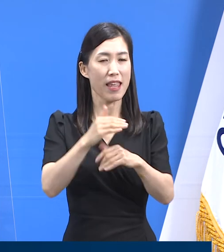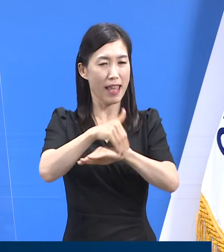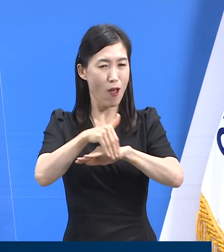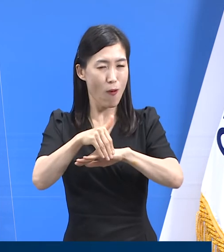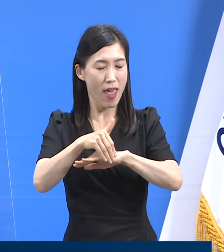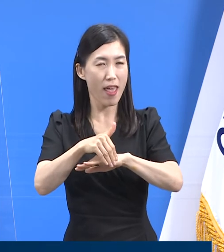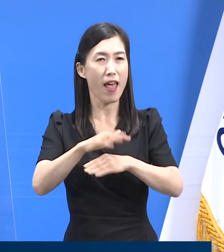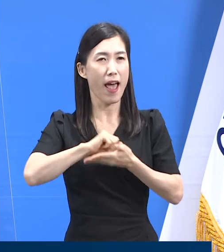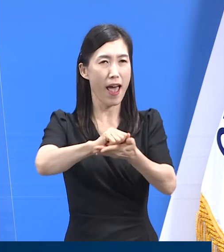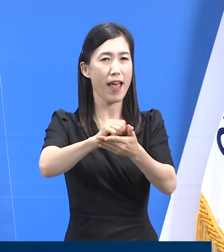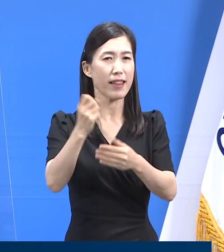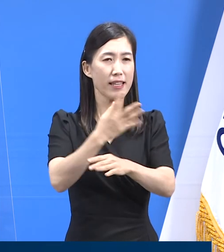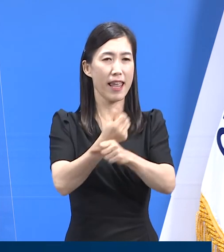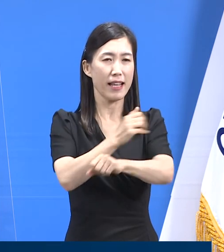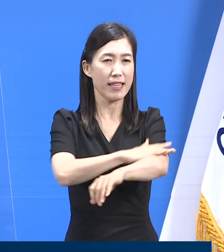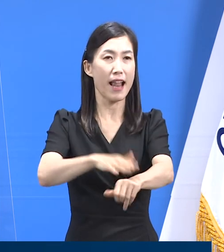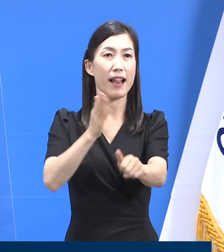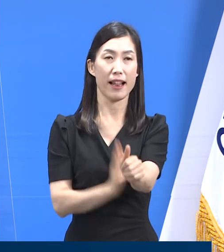참고하시기 바랍니다.